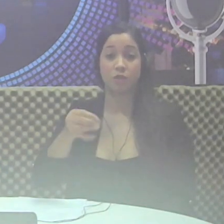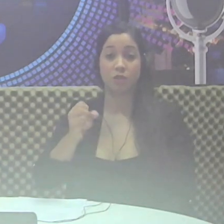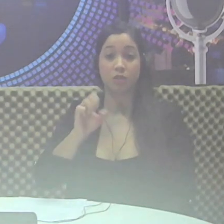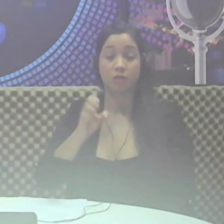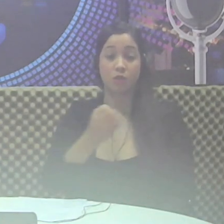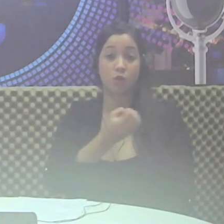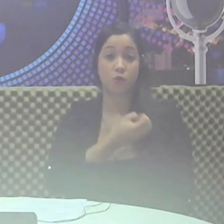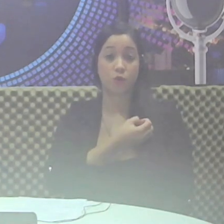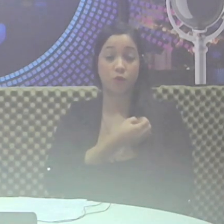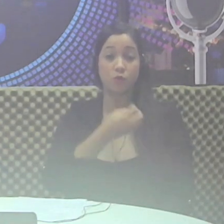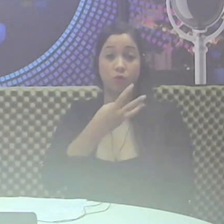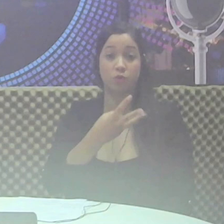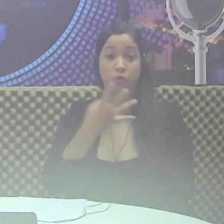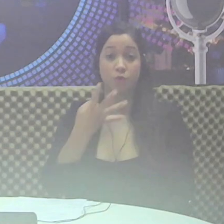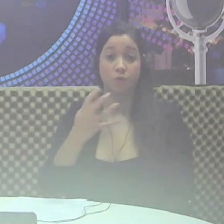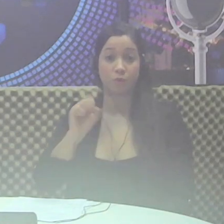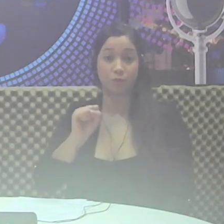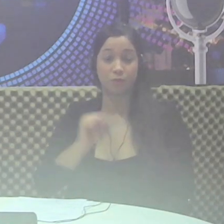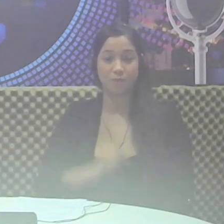número 348.